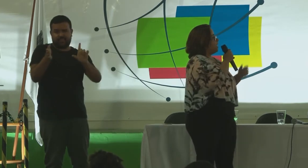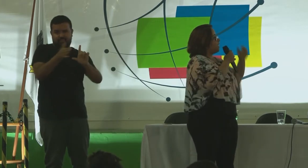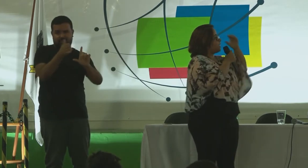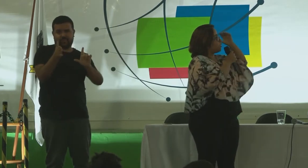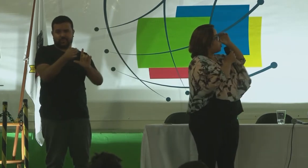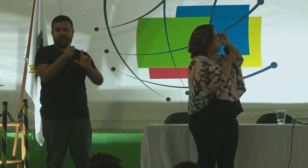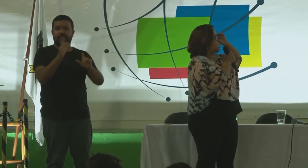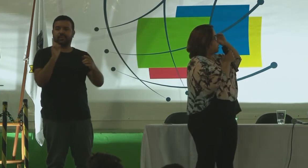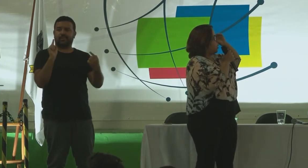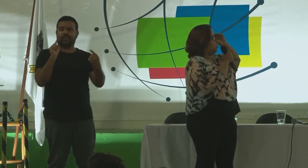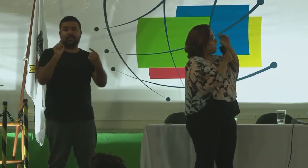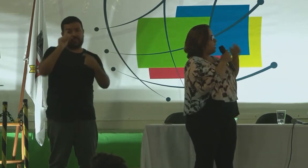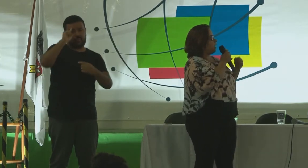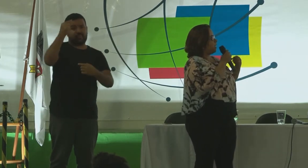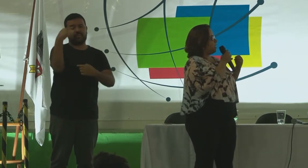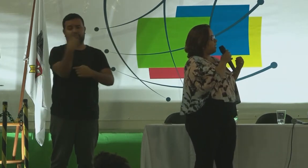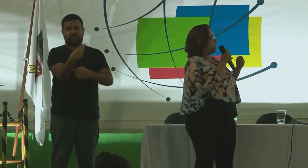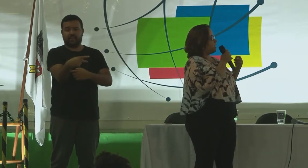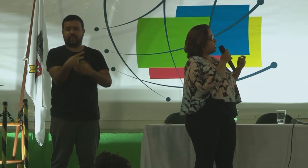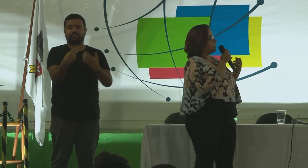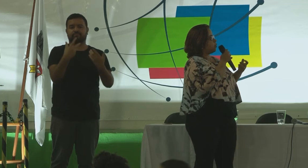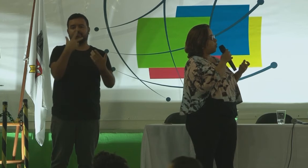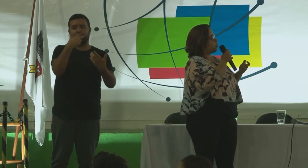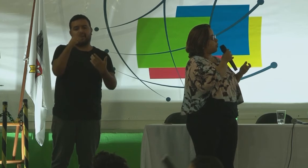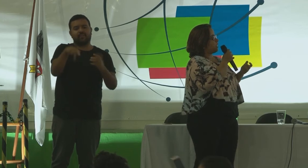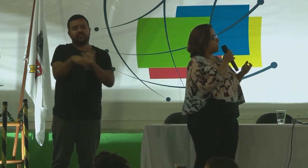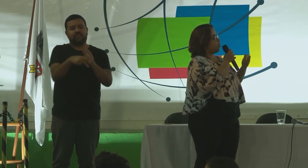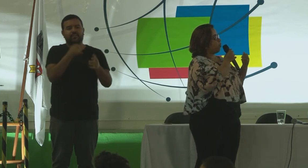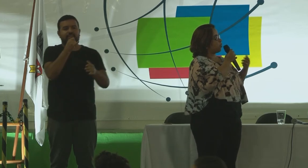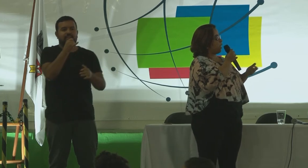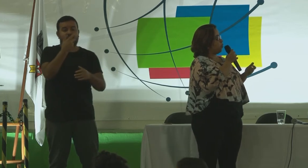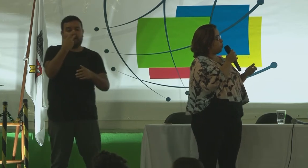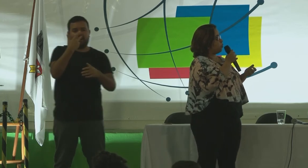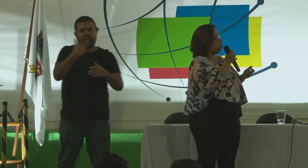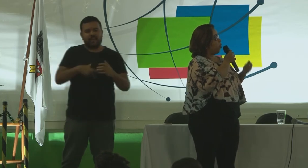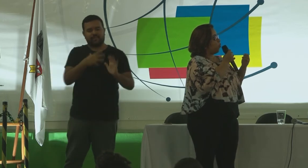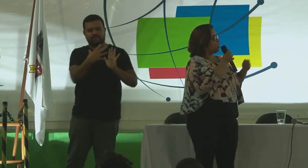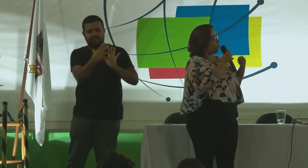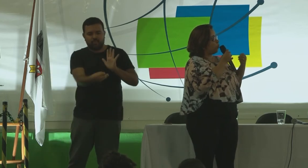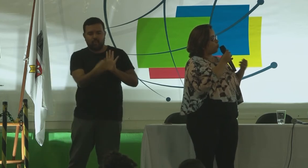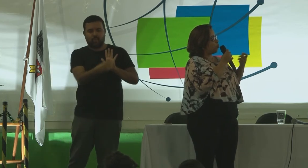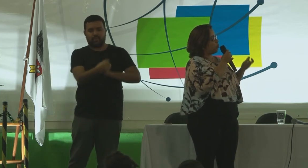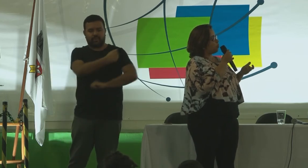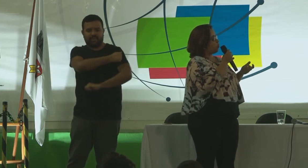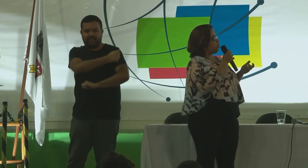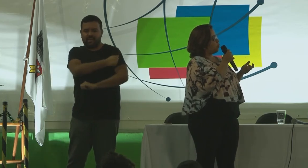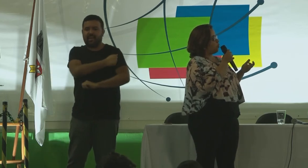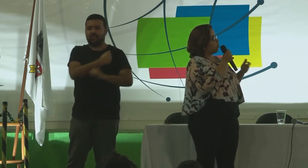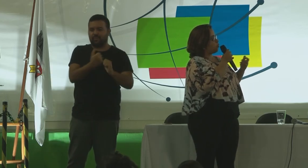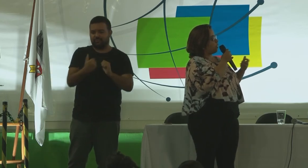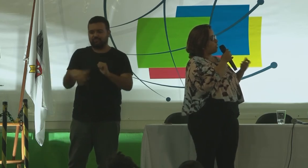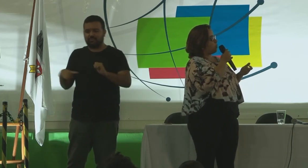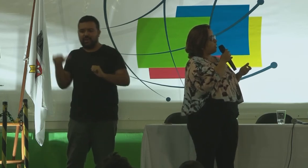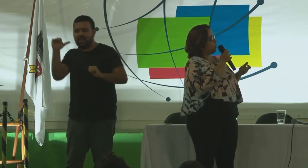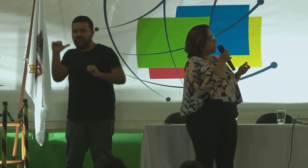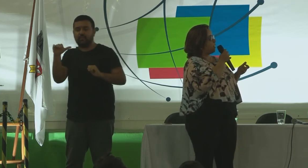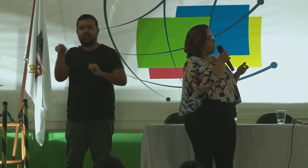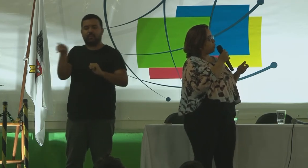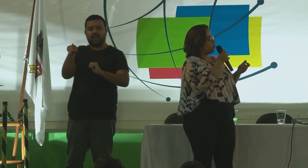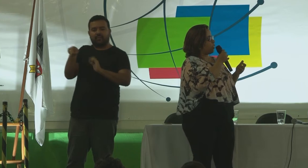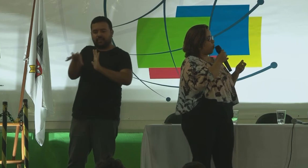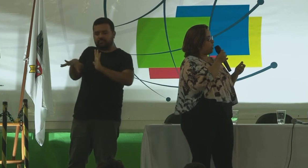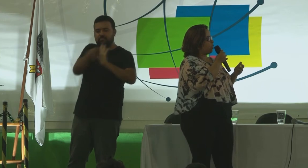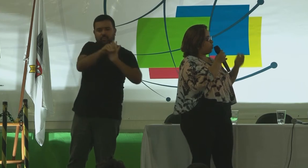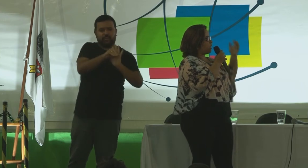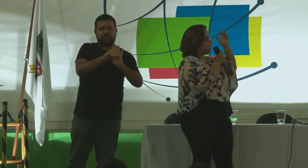a ideia dessa suspensão, né, é que as crianças possam aparecer com os adultos como os professores, os conhecimentos e